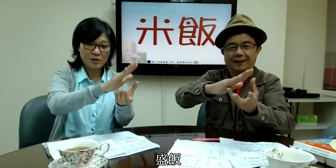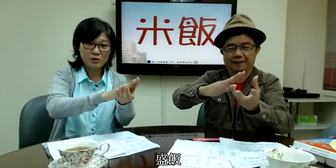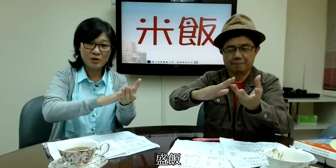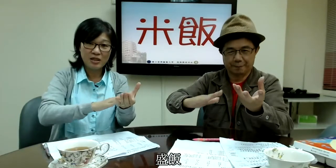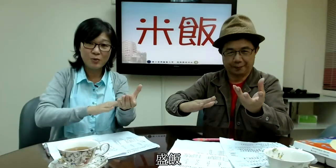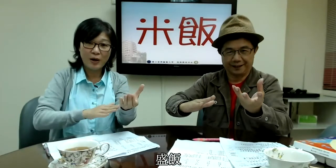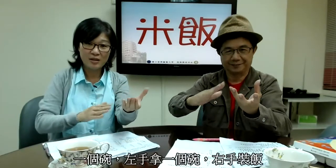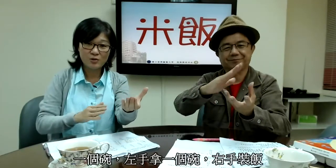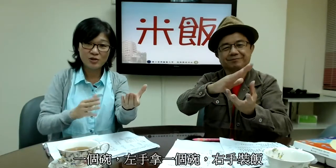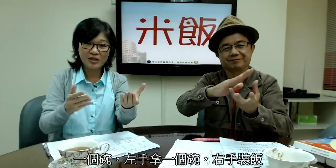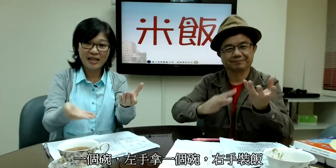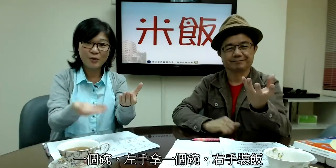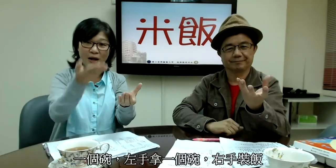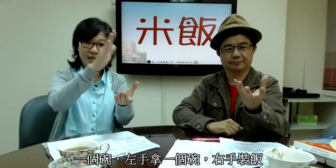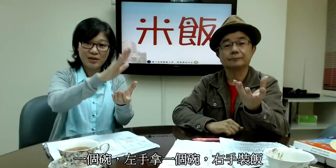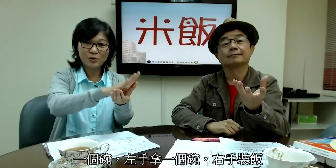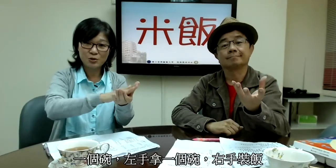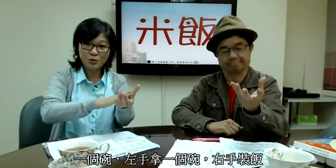一个碗，左手拿一个碗，右手装饭，